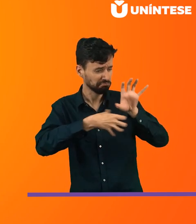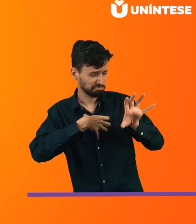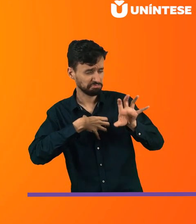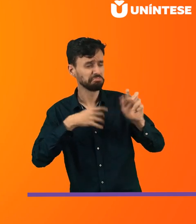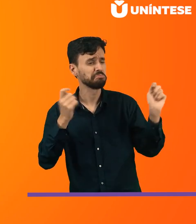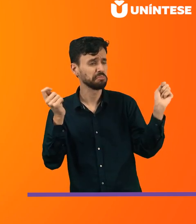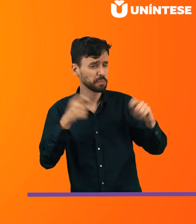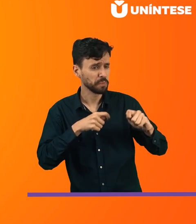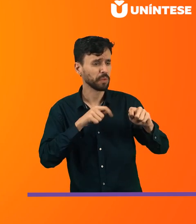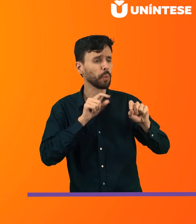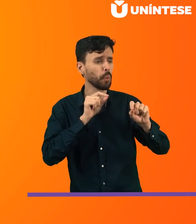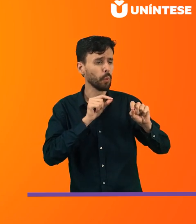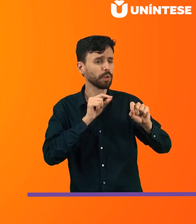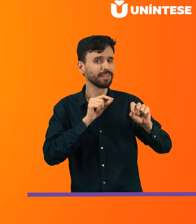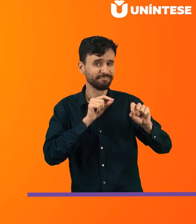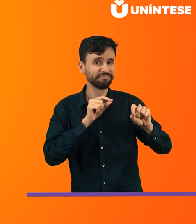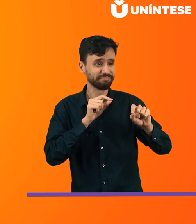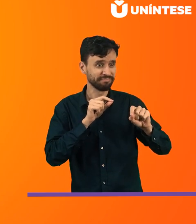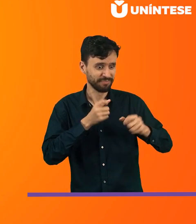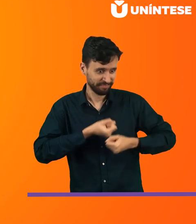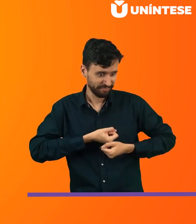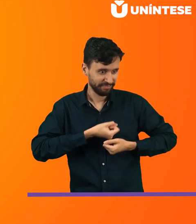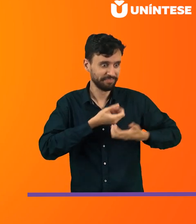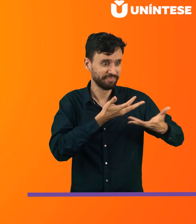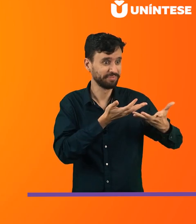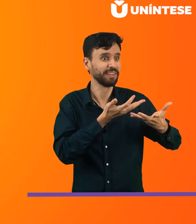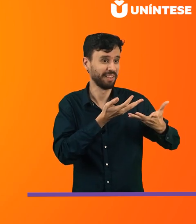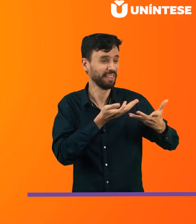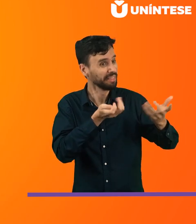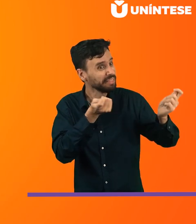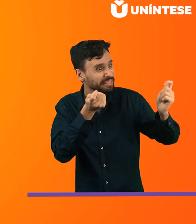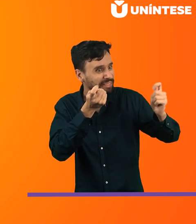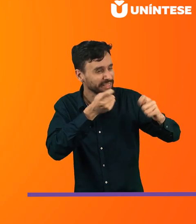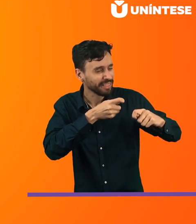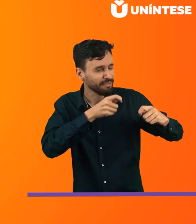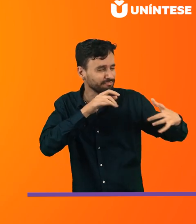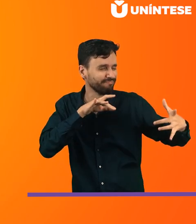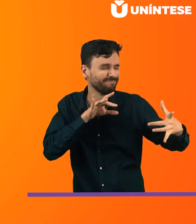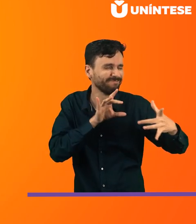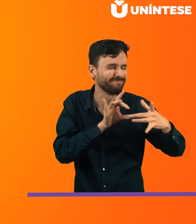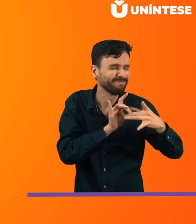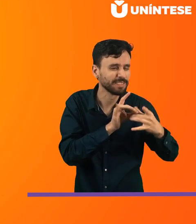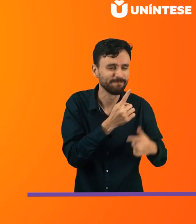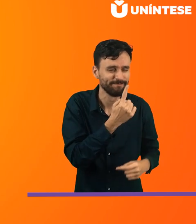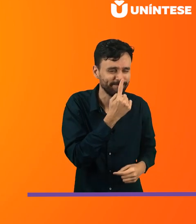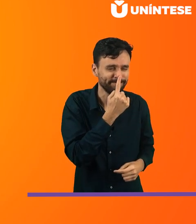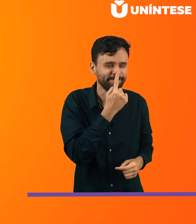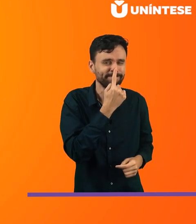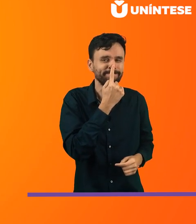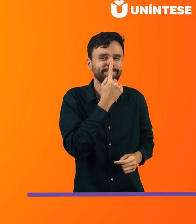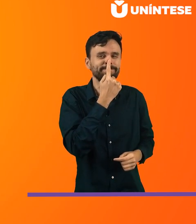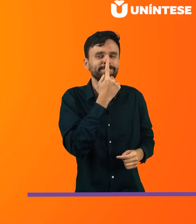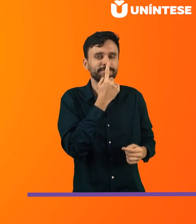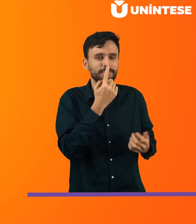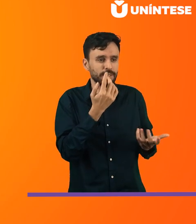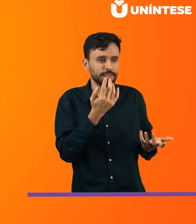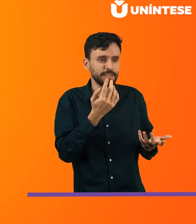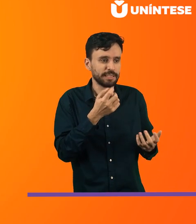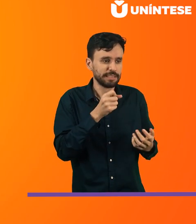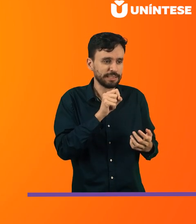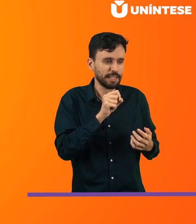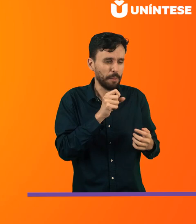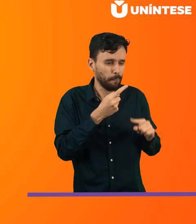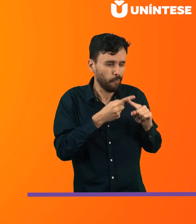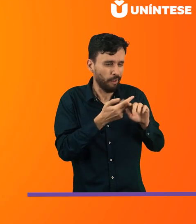você vai saber o que ela passou, e vai conseguir estreitar os laços de vocês. Aqueles laços que estavam um